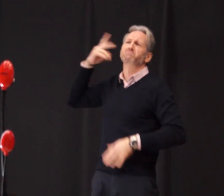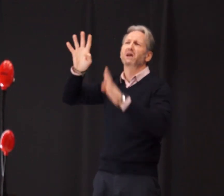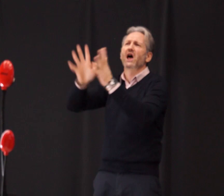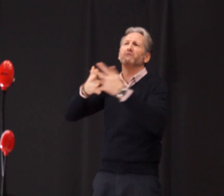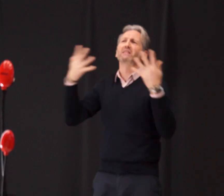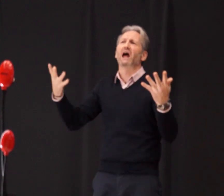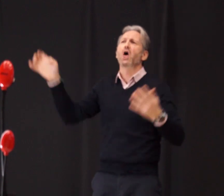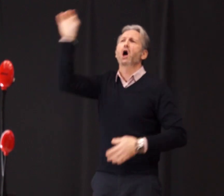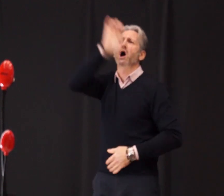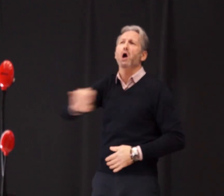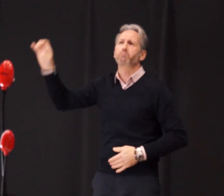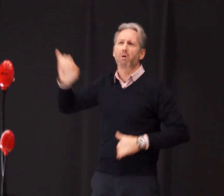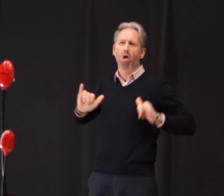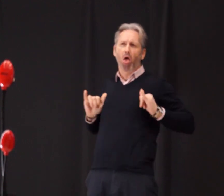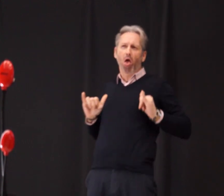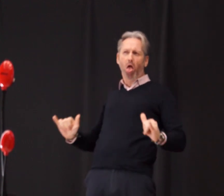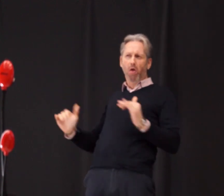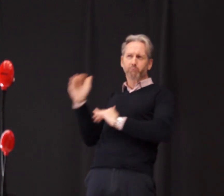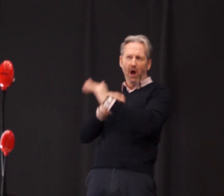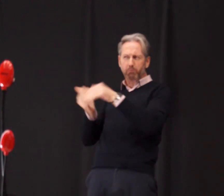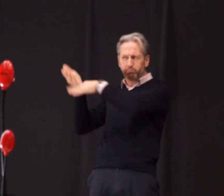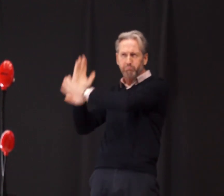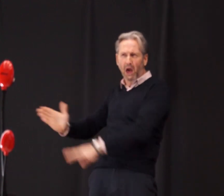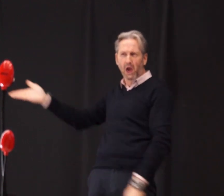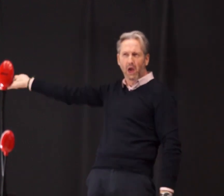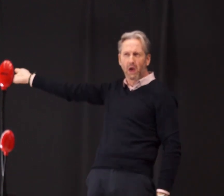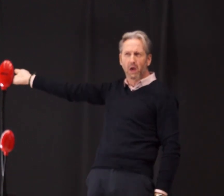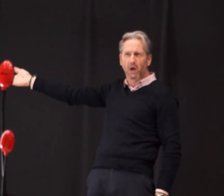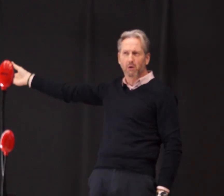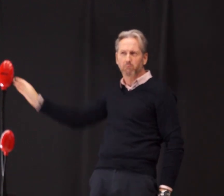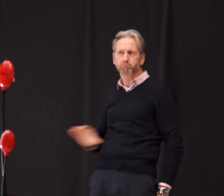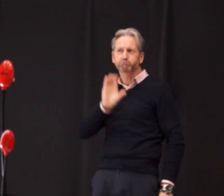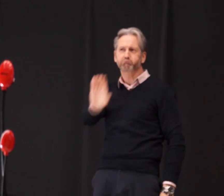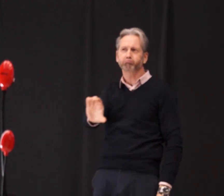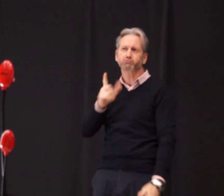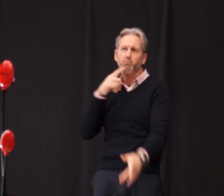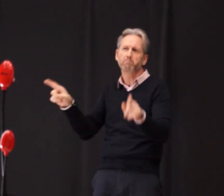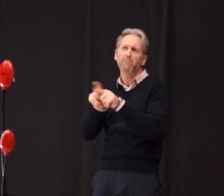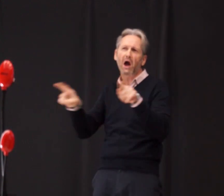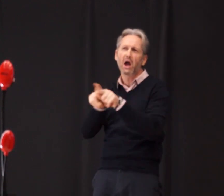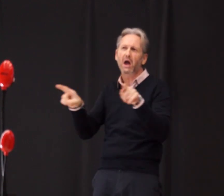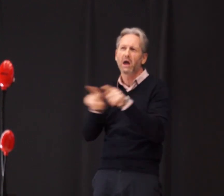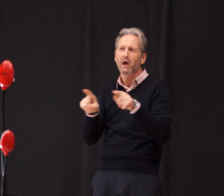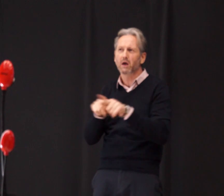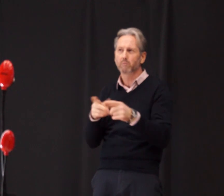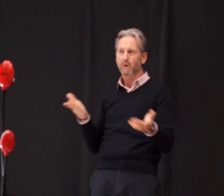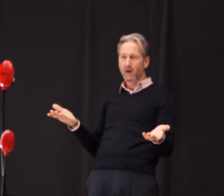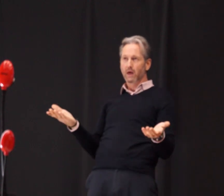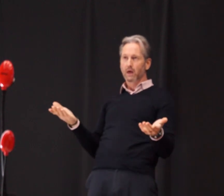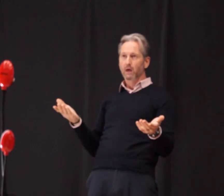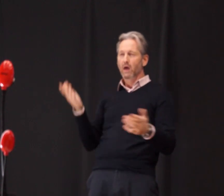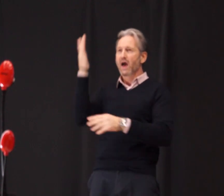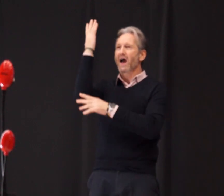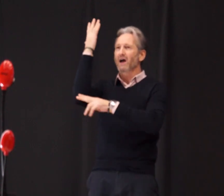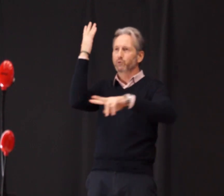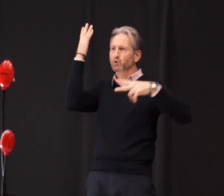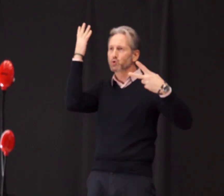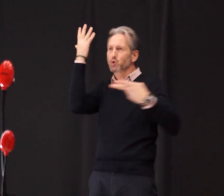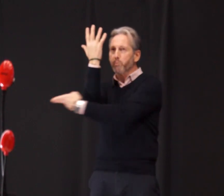si on se contentait du référentiel européen des langues, qui est un référentiel, en fait, qui est quand même basé sur la L2,